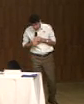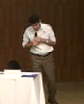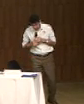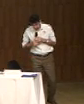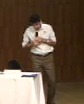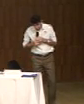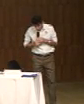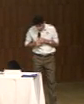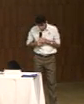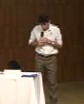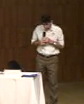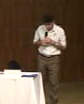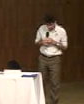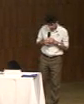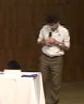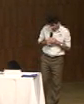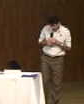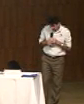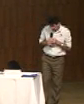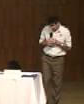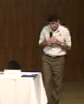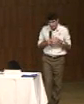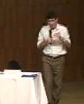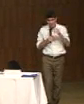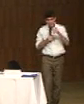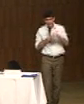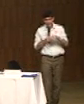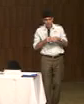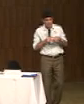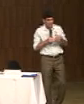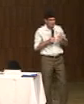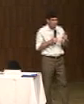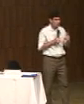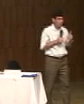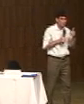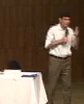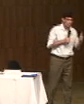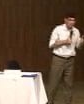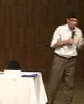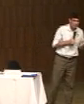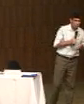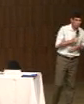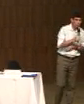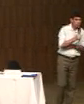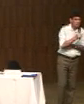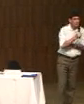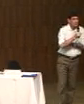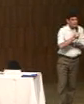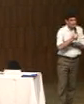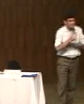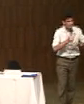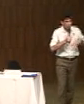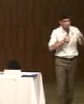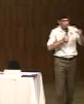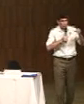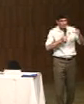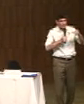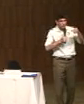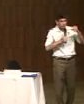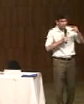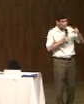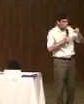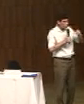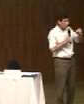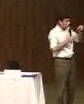Eu queria muito agradecer a essa equipe que está aqui, a vocês que ficaram até o ponto. Queria agradecer a algumas pessoas